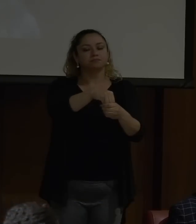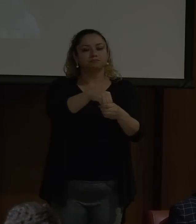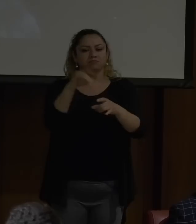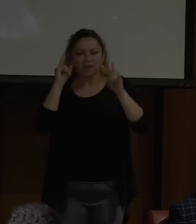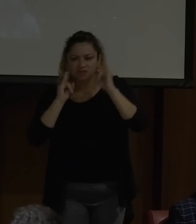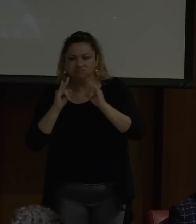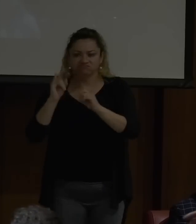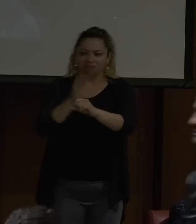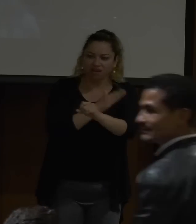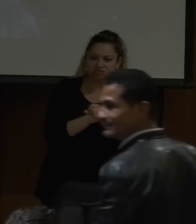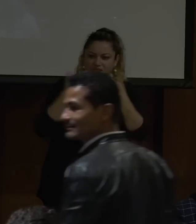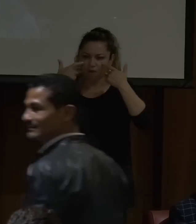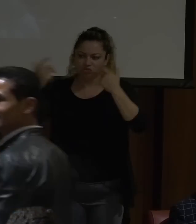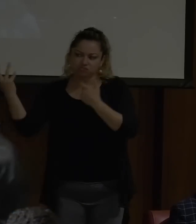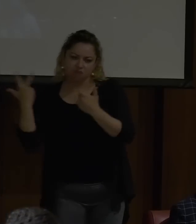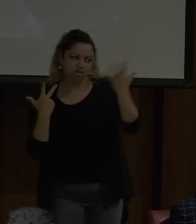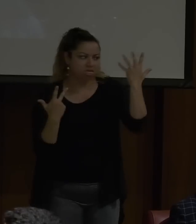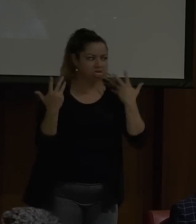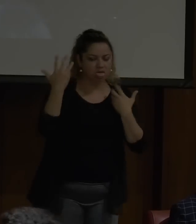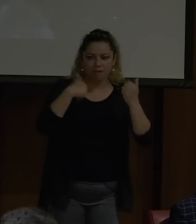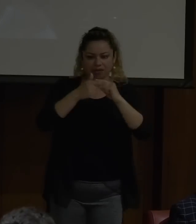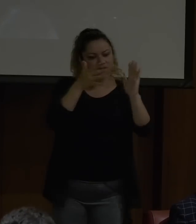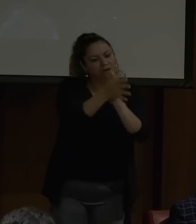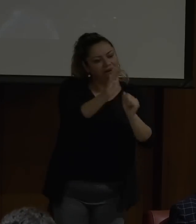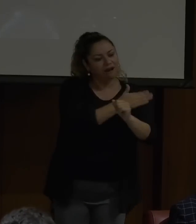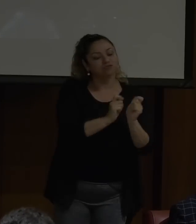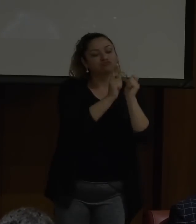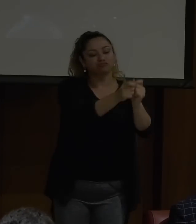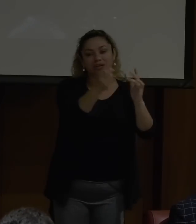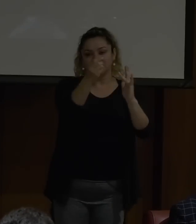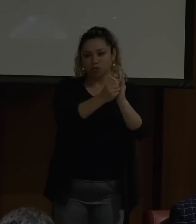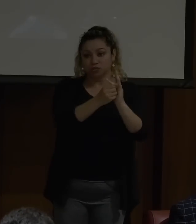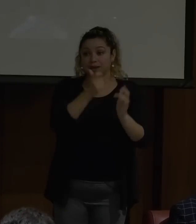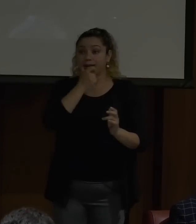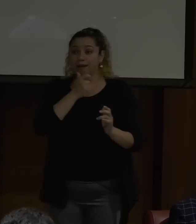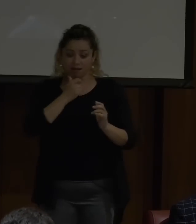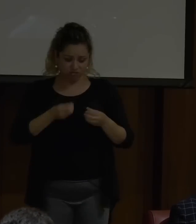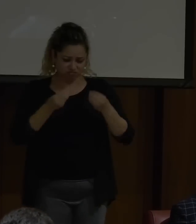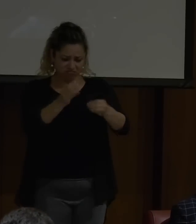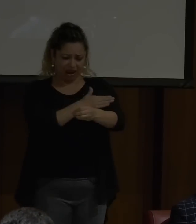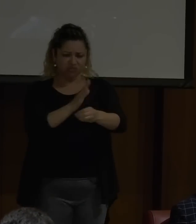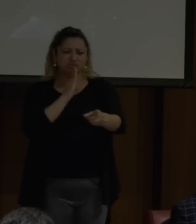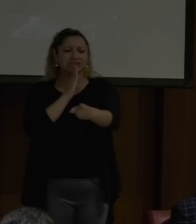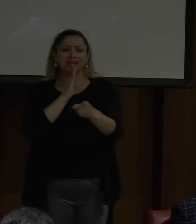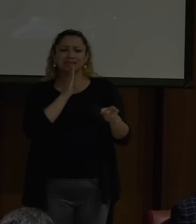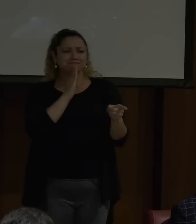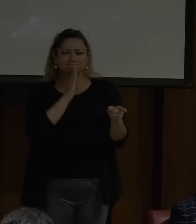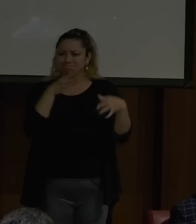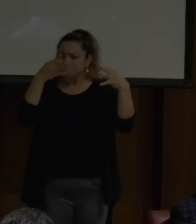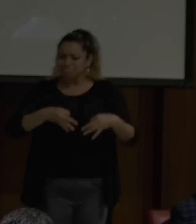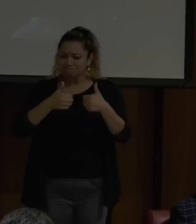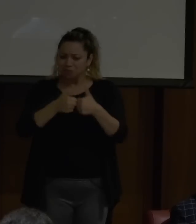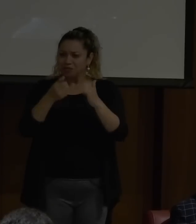Escalona, de Emiliano, que le cantaban a sus compañeras. Y él no tenía nadie a quien cantarle. Y dijo,